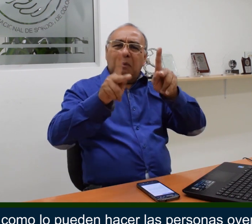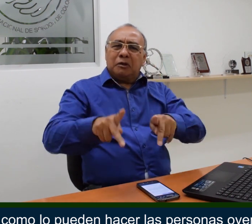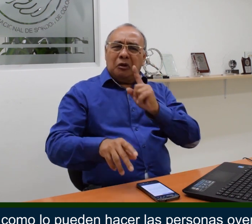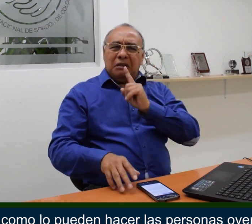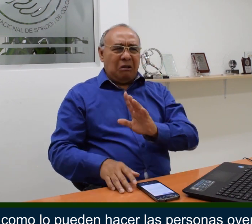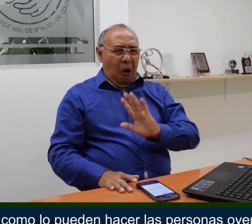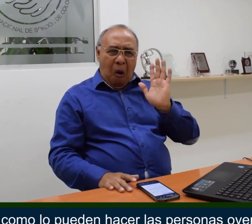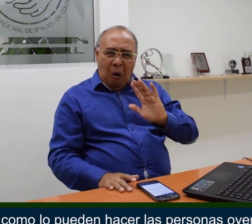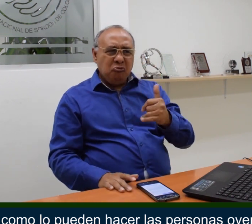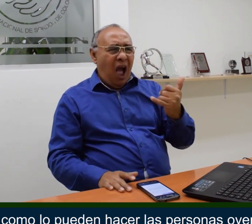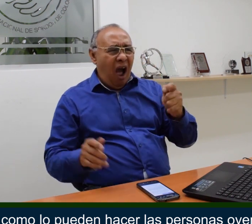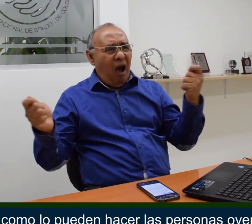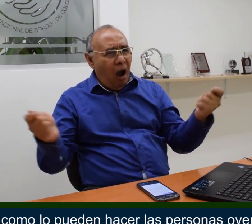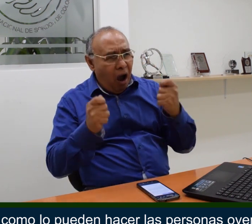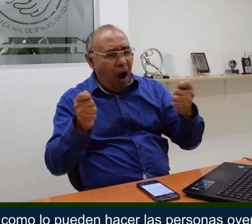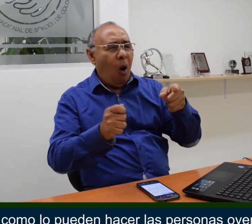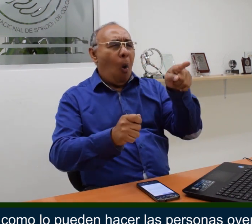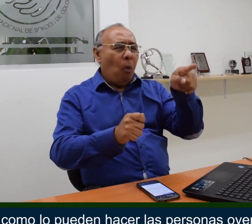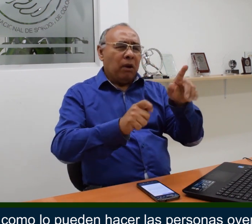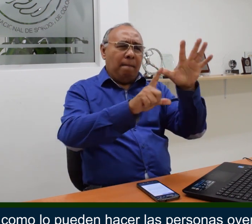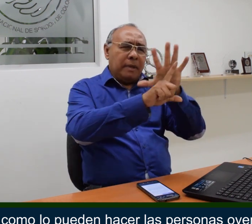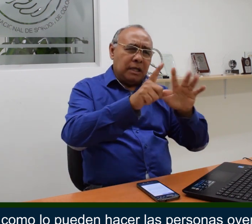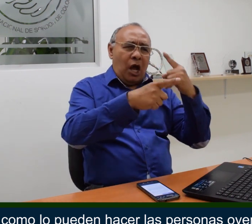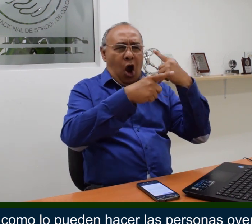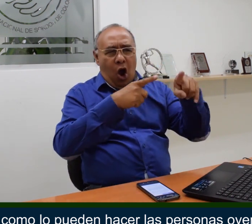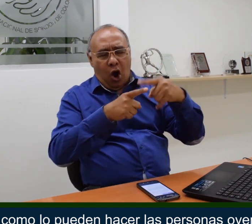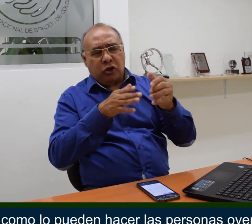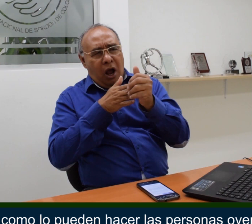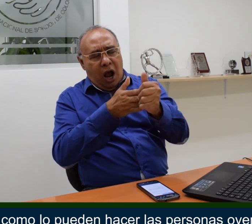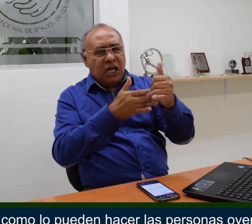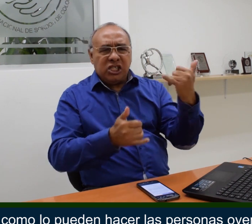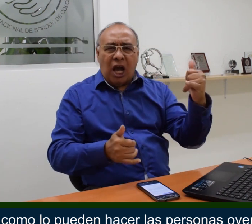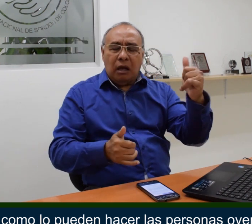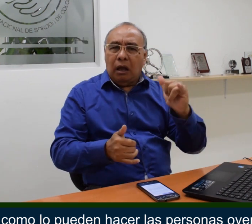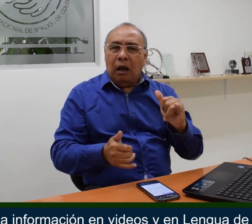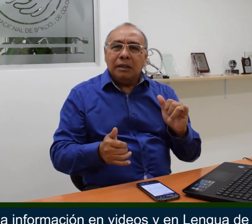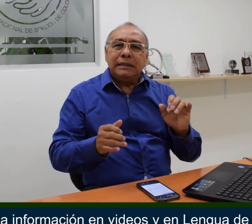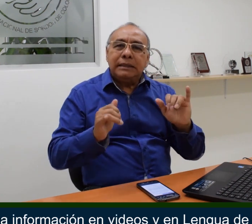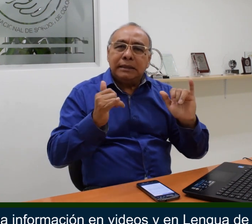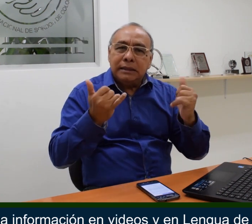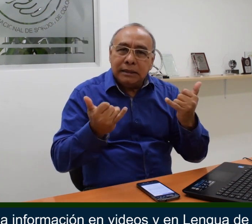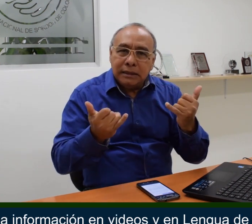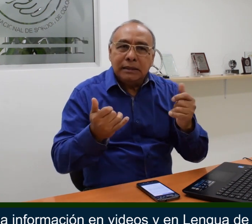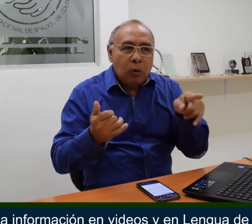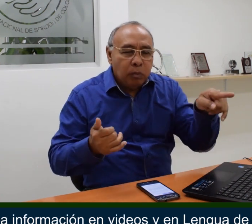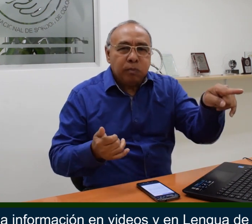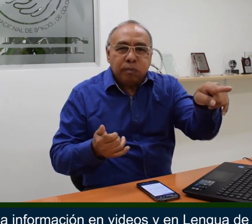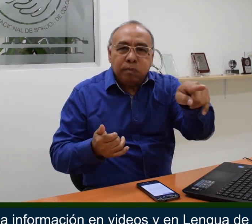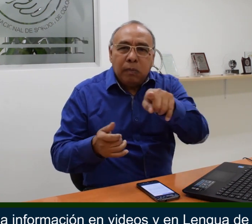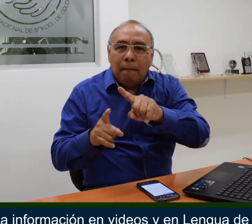hacer las personas oyentes. Algunos incluso nos han dicho que ya hay mucha información en videos y en lengua de señas. Y sí,